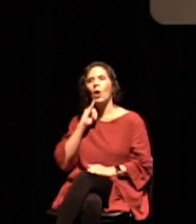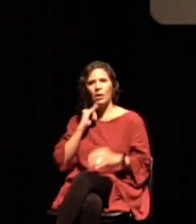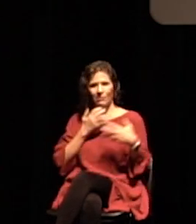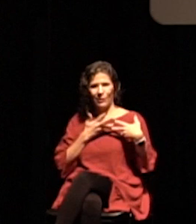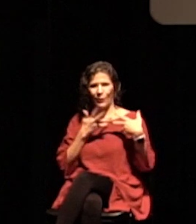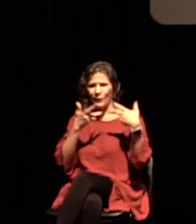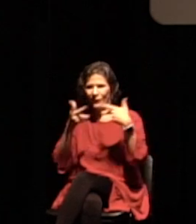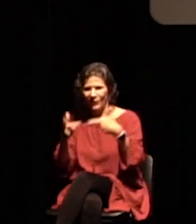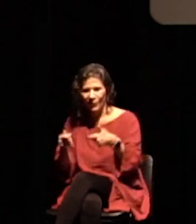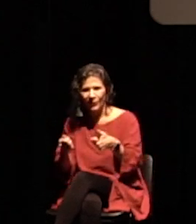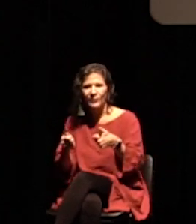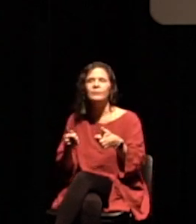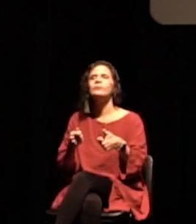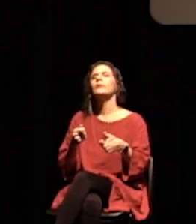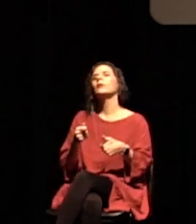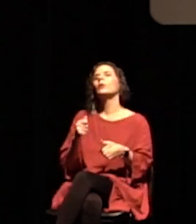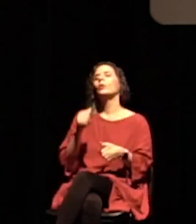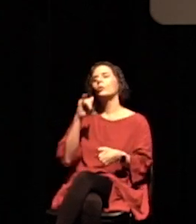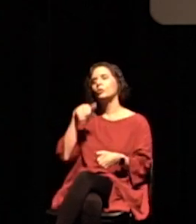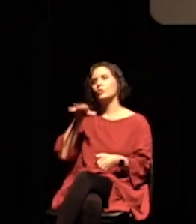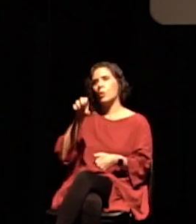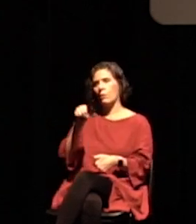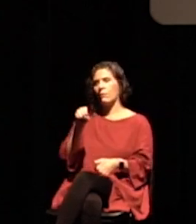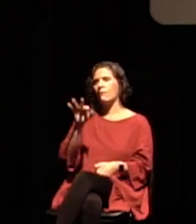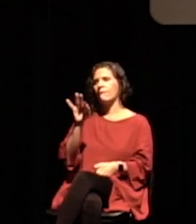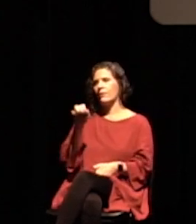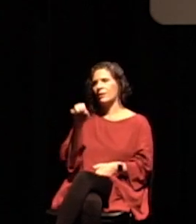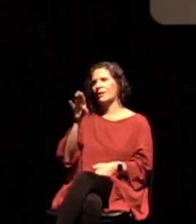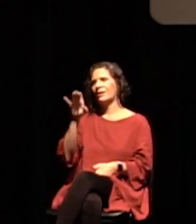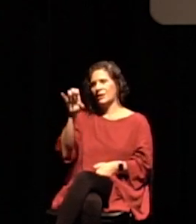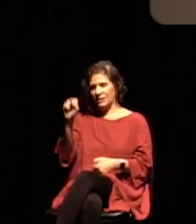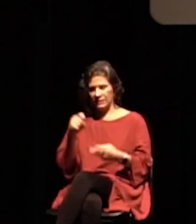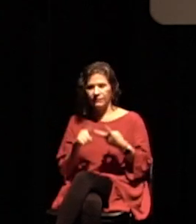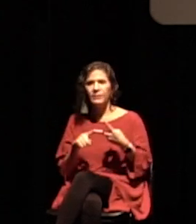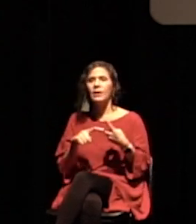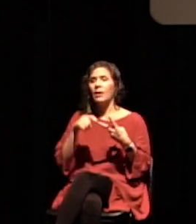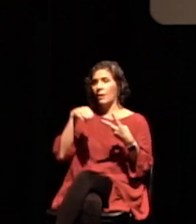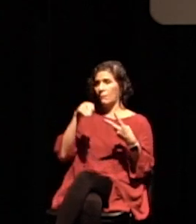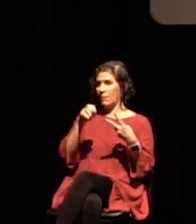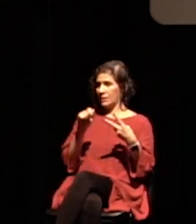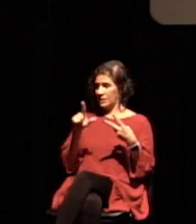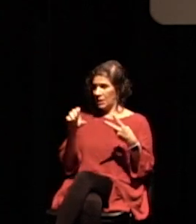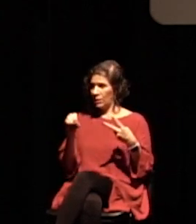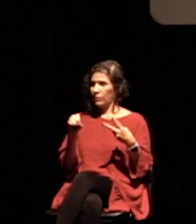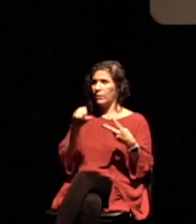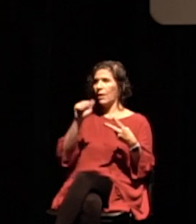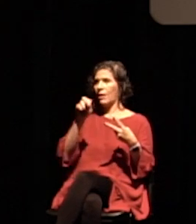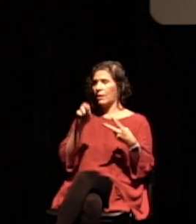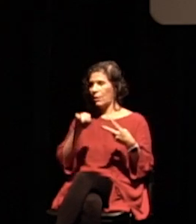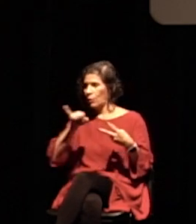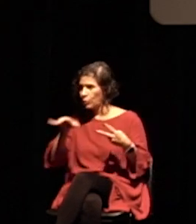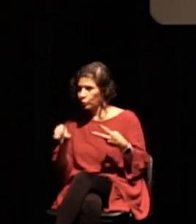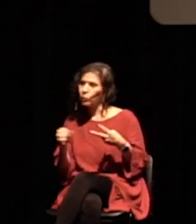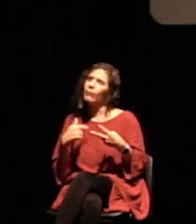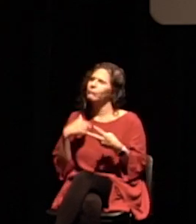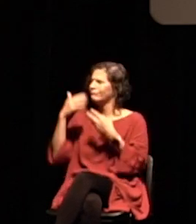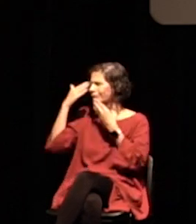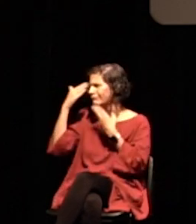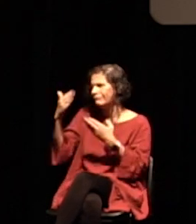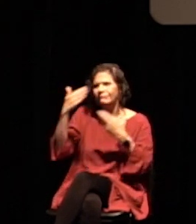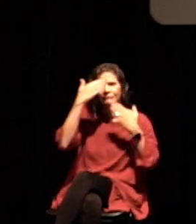convida, a Ioli, o João Fernandes e o Marcelo Araújo, a quem também sou profundamente